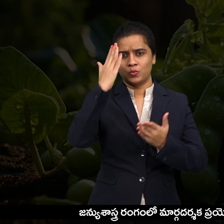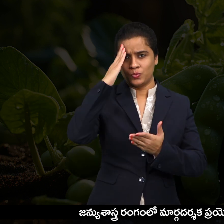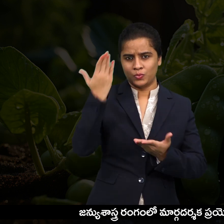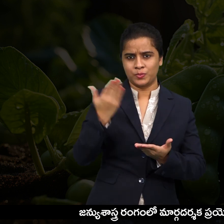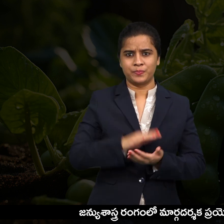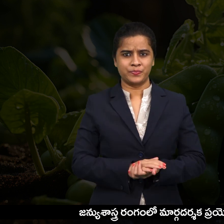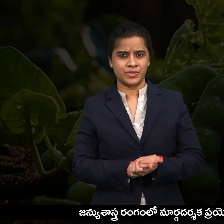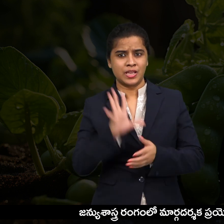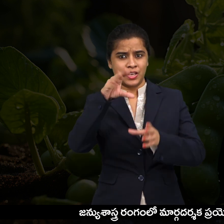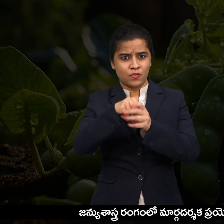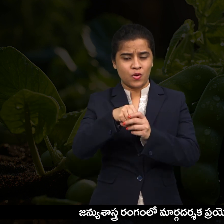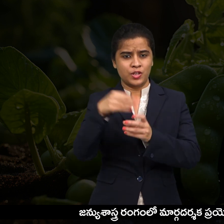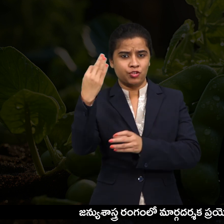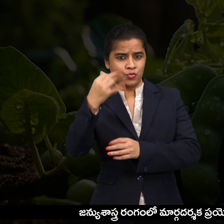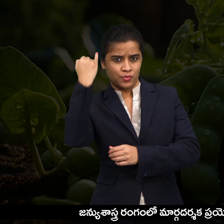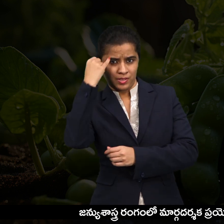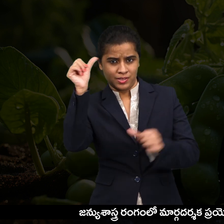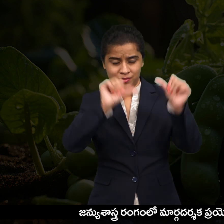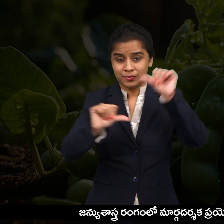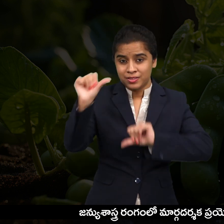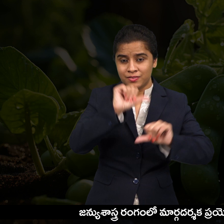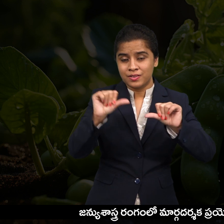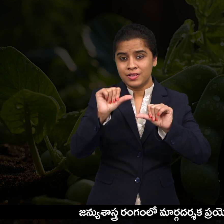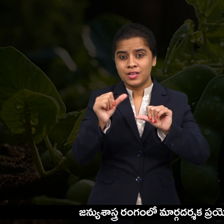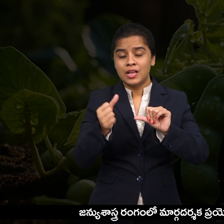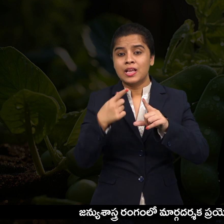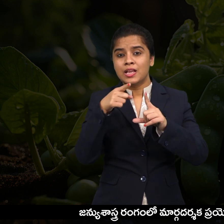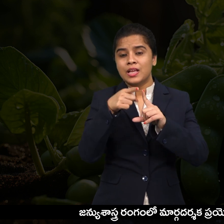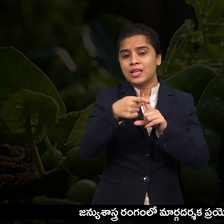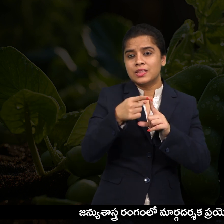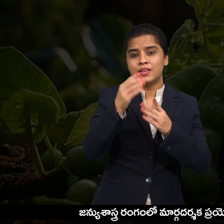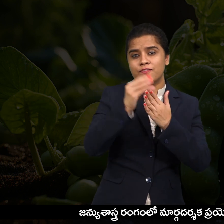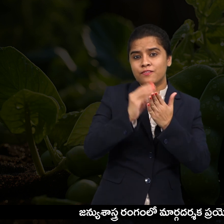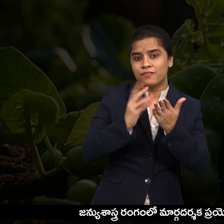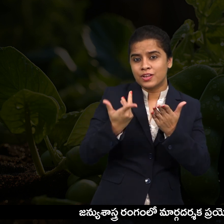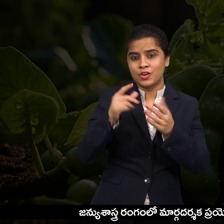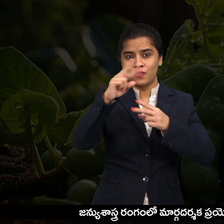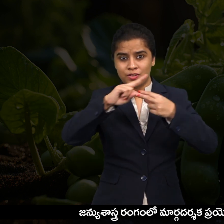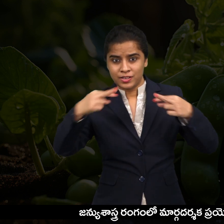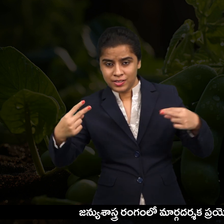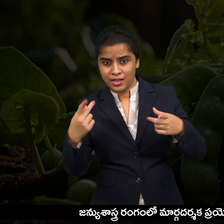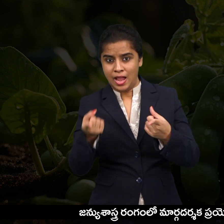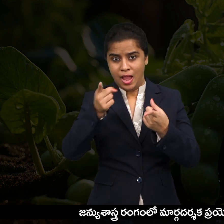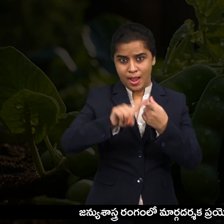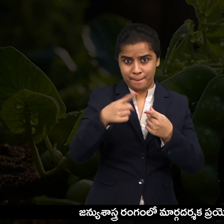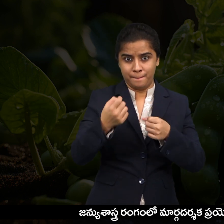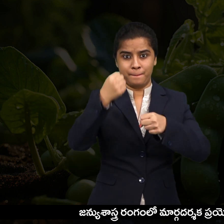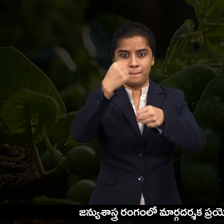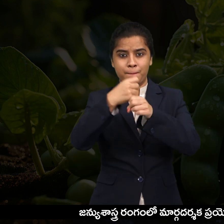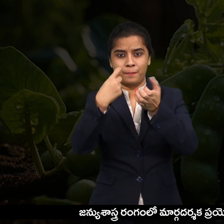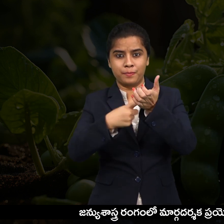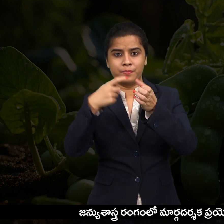జన్యుశాస్త్ర రంగంలో మార్గదర్శక ప్రయోగాలను గ్రెగర్ జోహాన్ మెండల్ నిర్వహించారని,